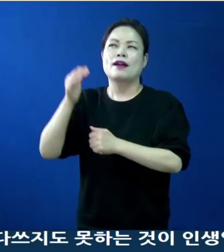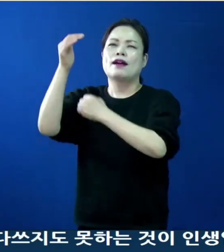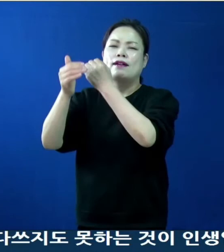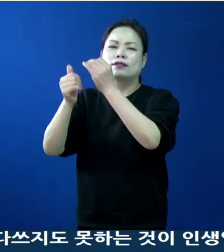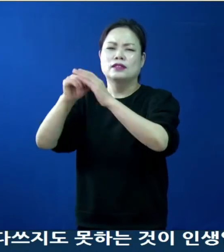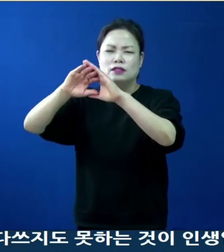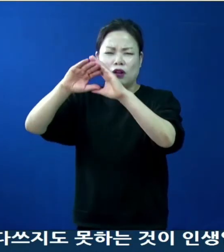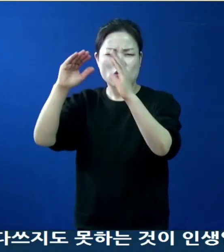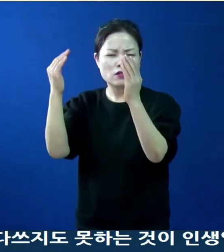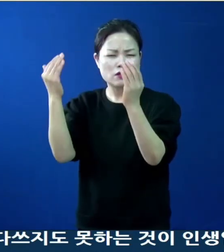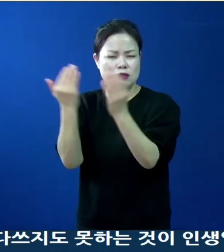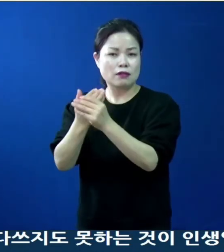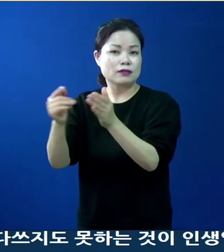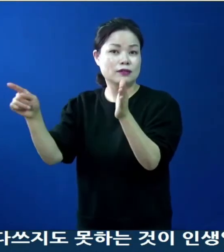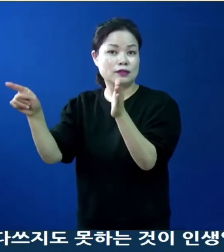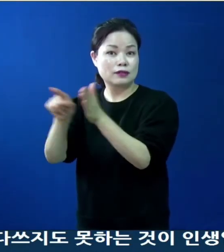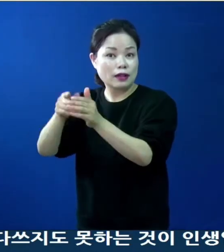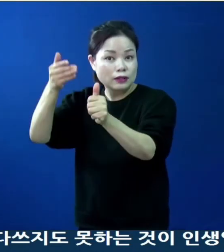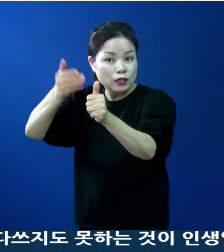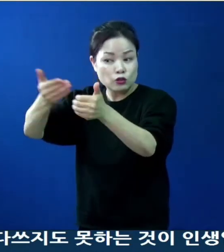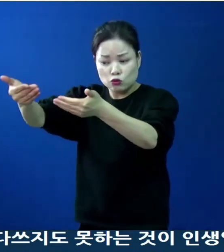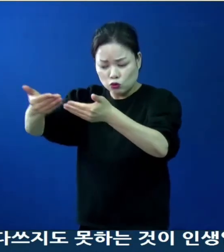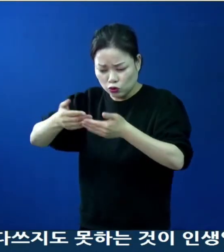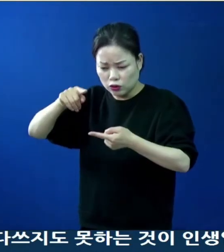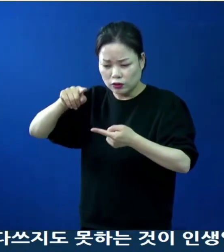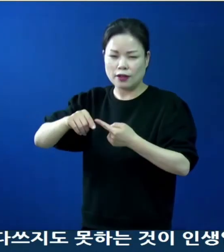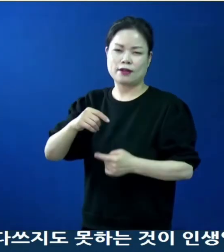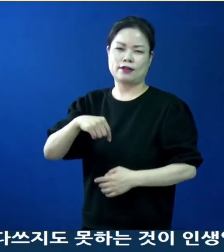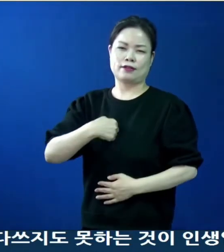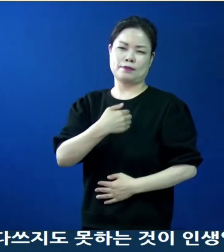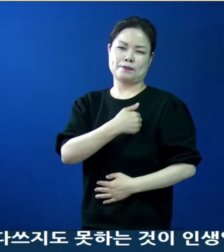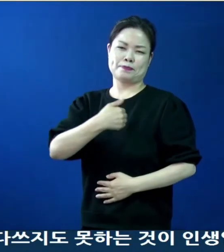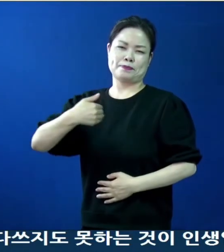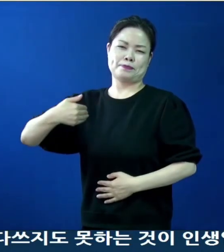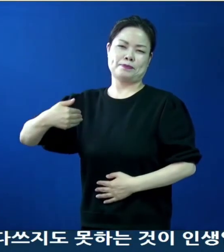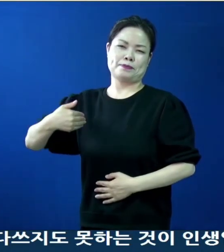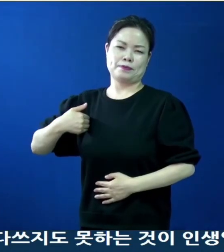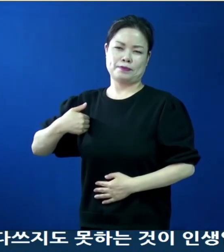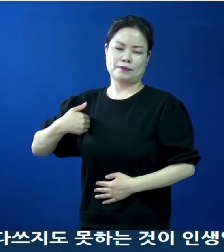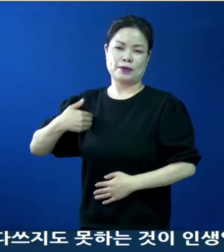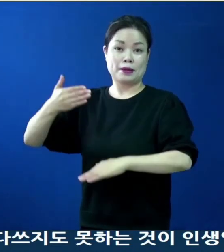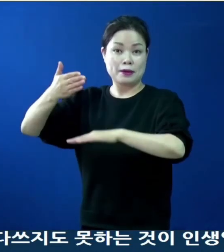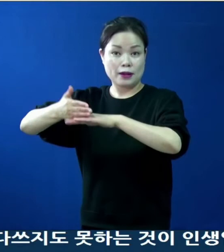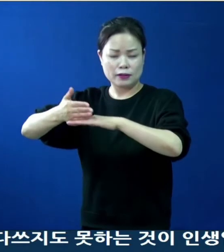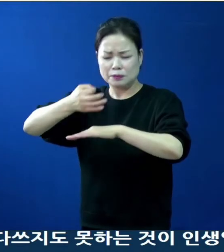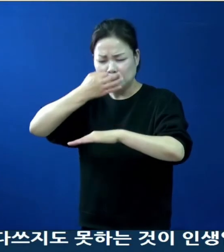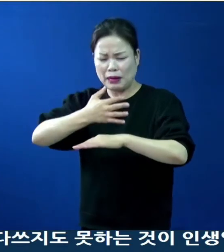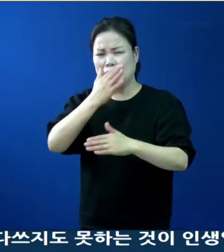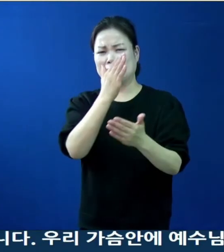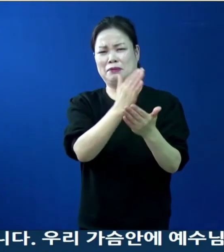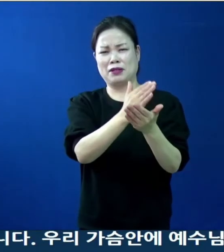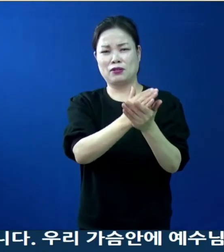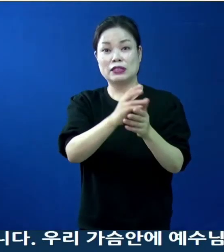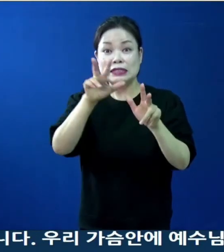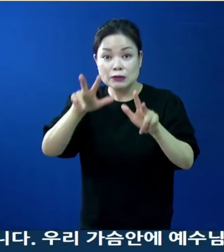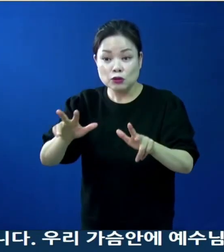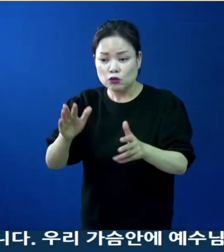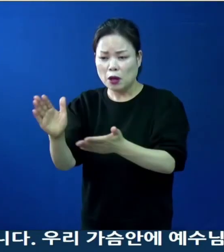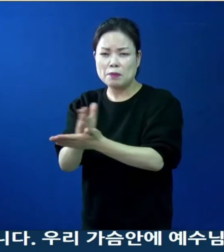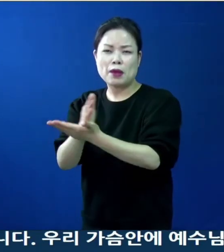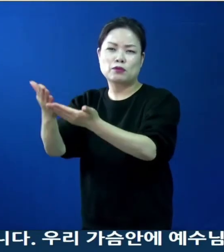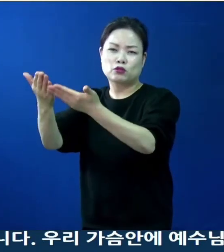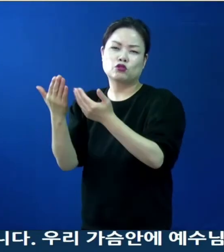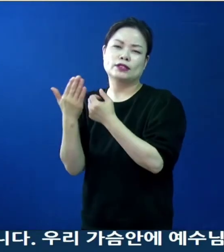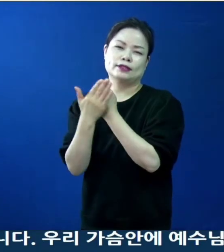하나님을 전적으로 의지하시기 바랍니다. 주신 것에 자족하고 감사하고 힘들다 말씀하시지 마시고 지금도 우리에게 베풀어 주신